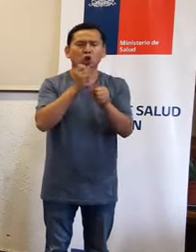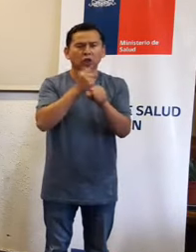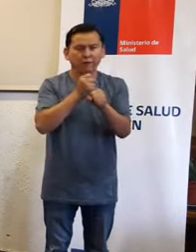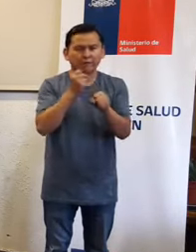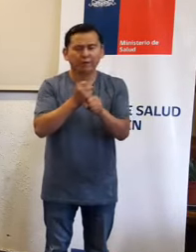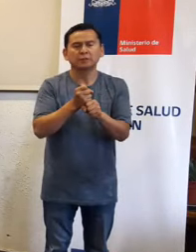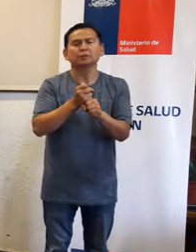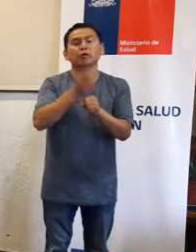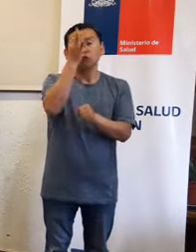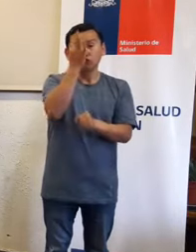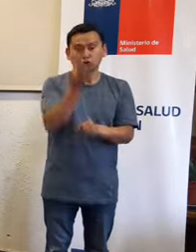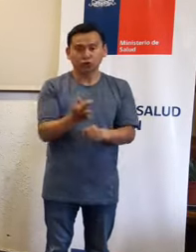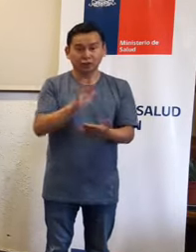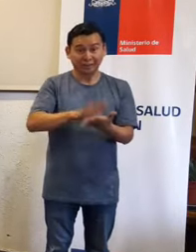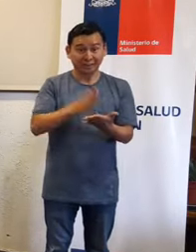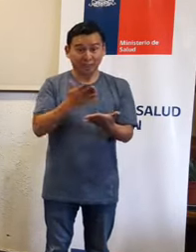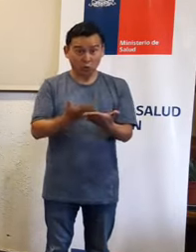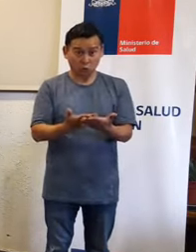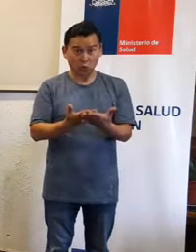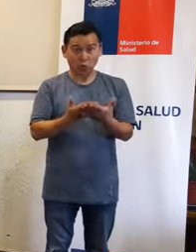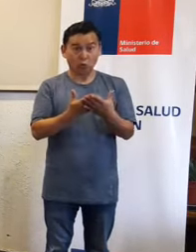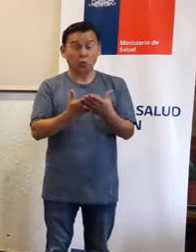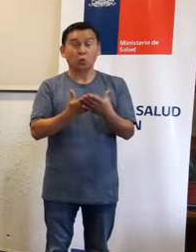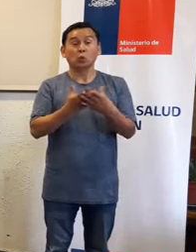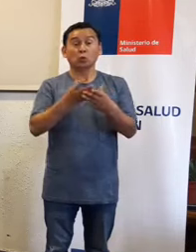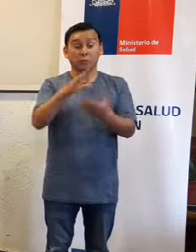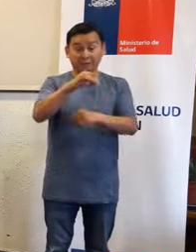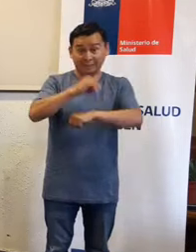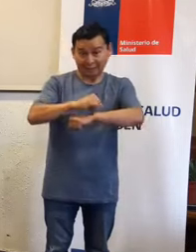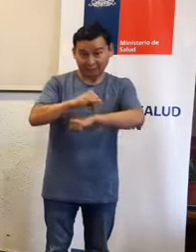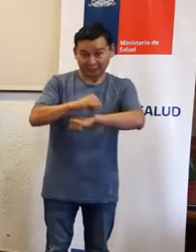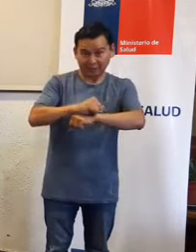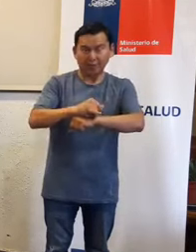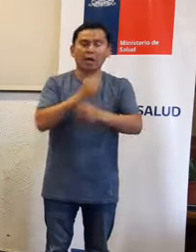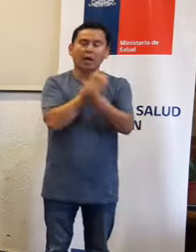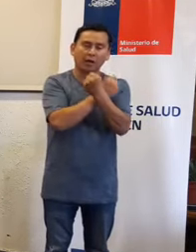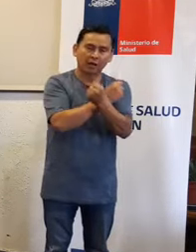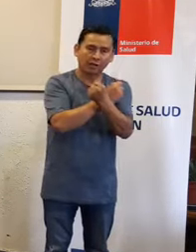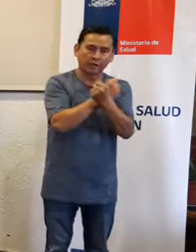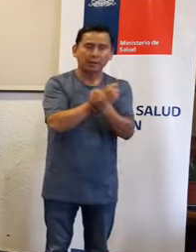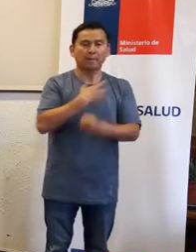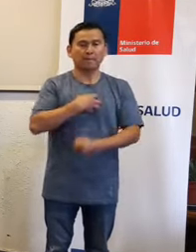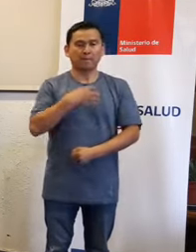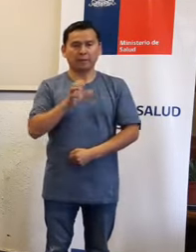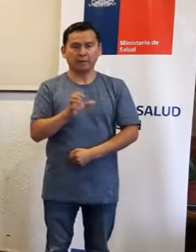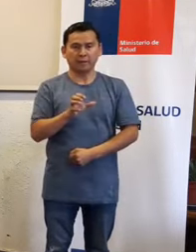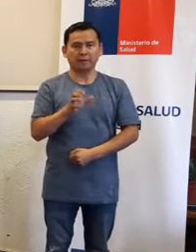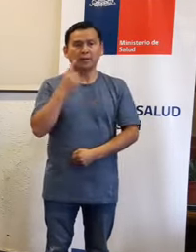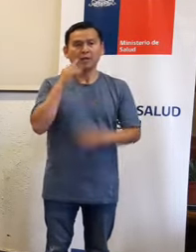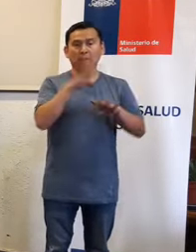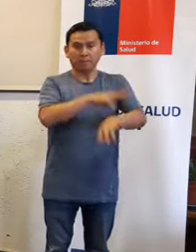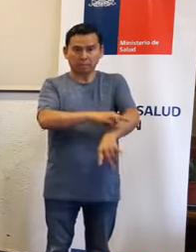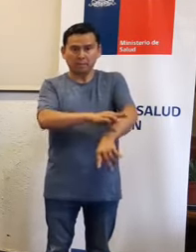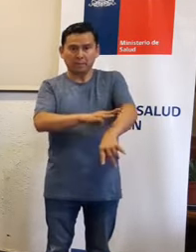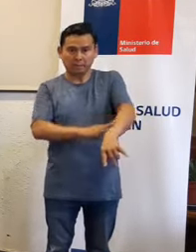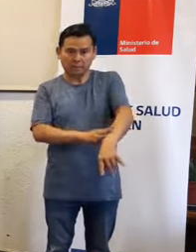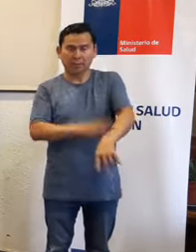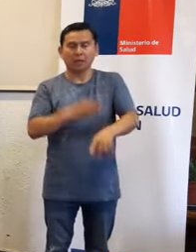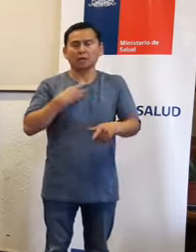personal del Servicio de Salud a lo ancho y largo de nuestra región, a carabineros, a PDI, a Armada, al